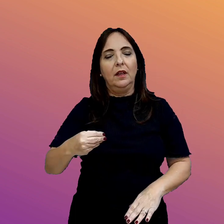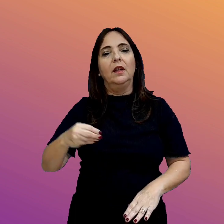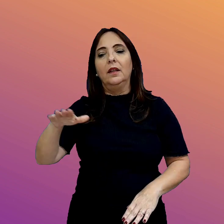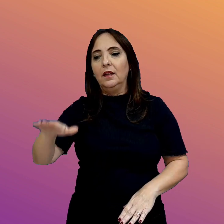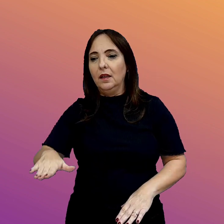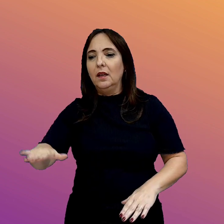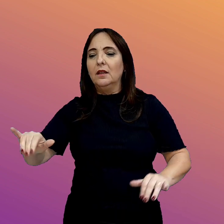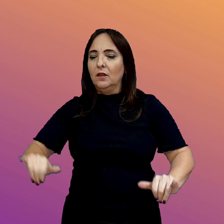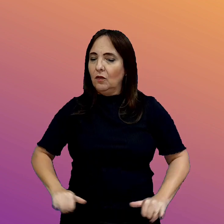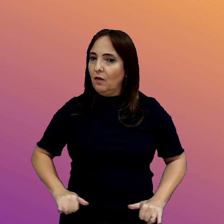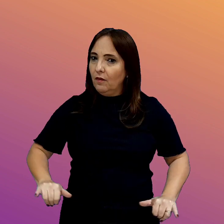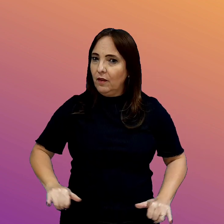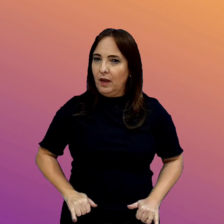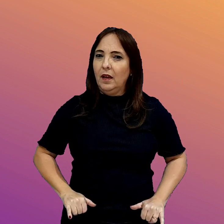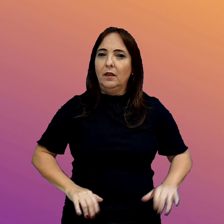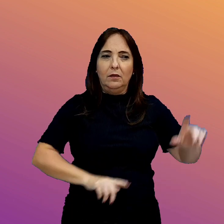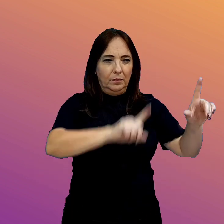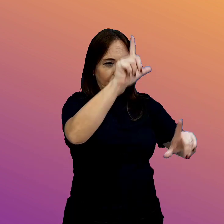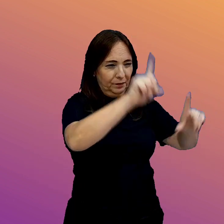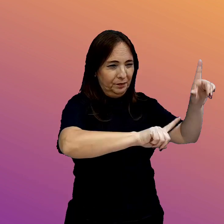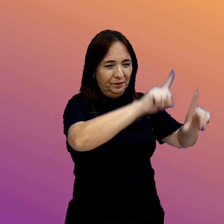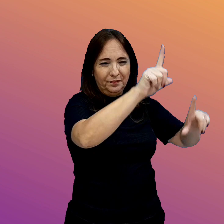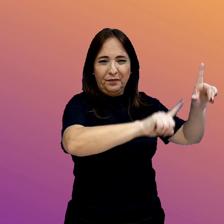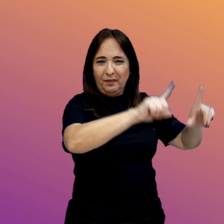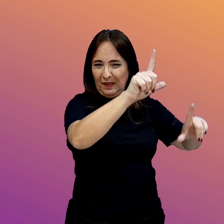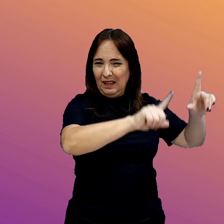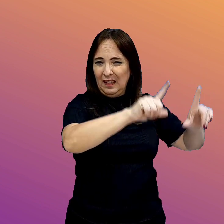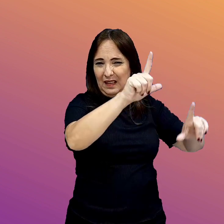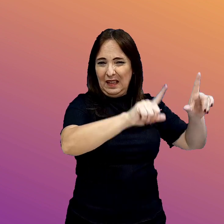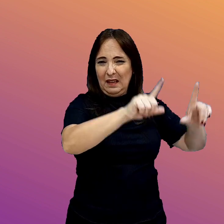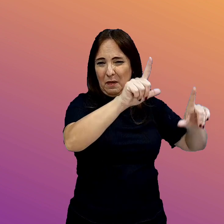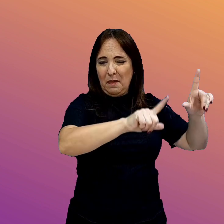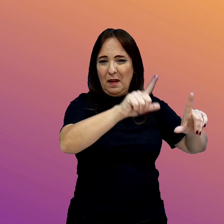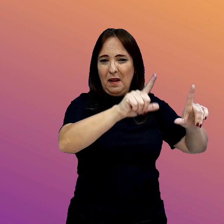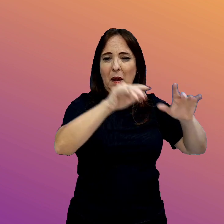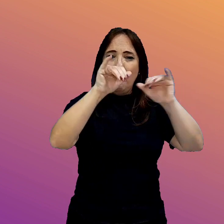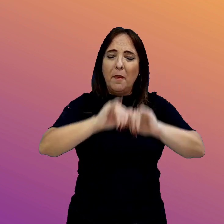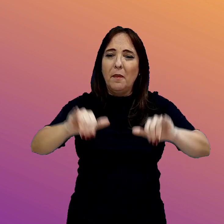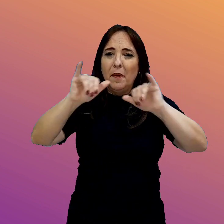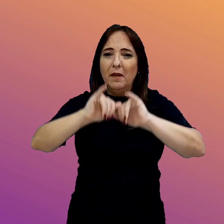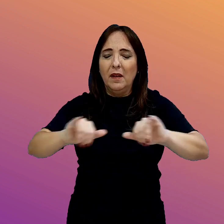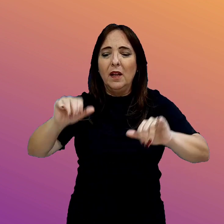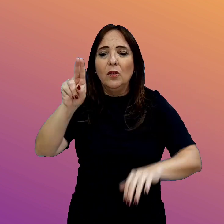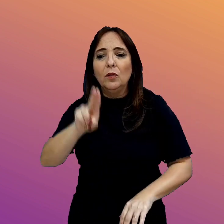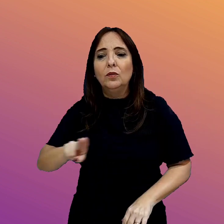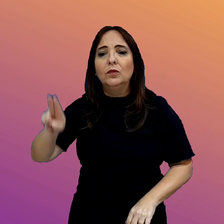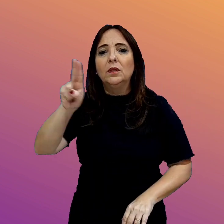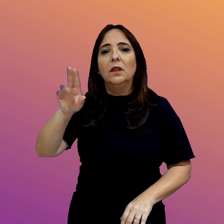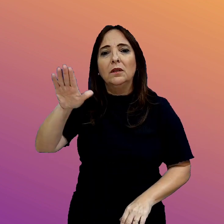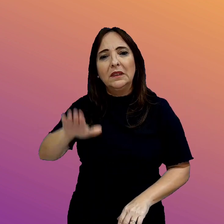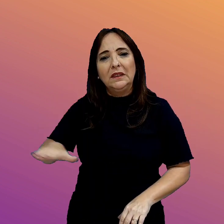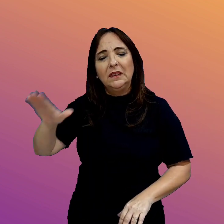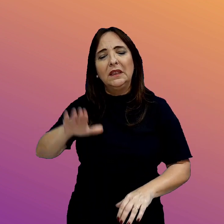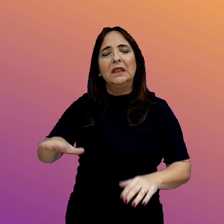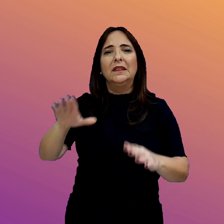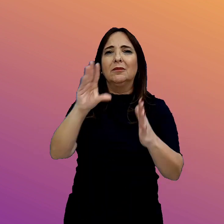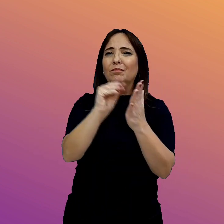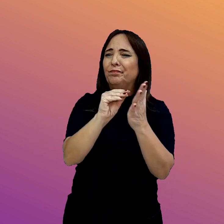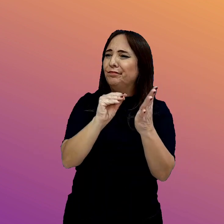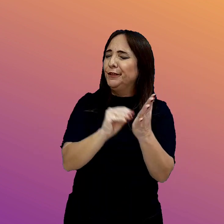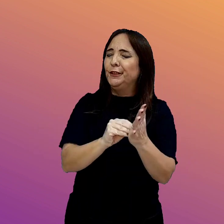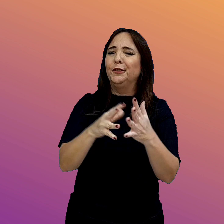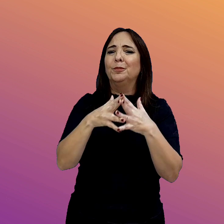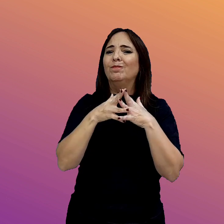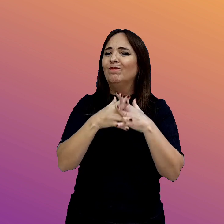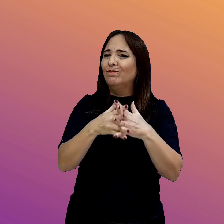uma propaganda de uma rede de fast food usando crianças, com um conteúdo extremamente complicado,